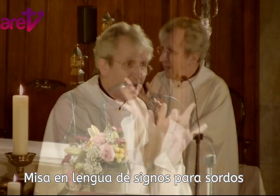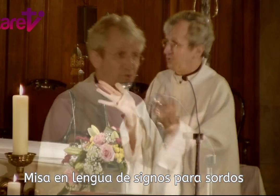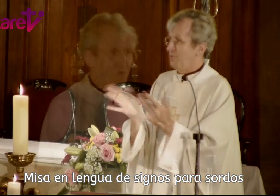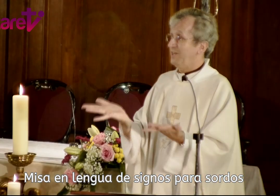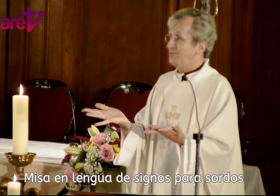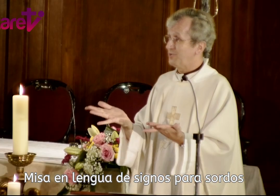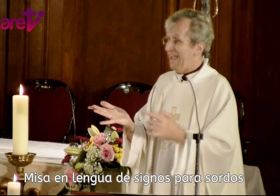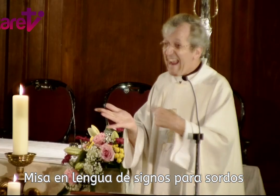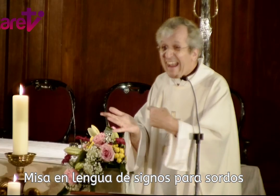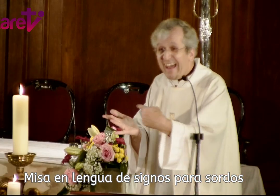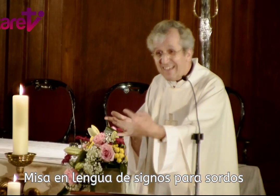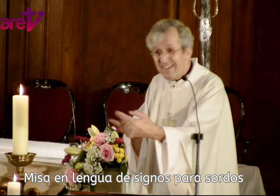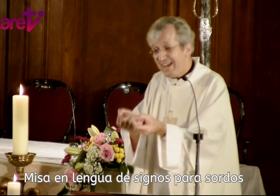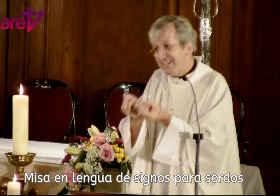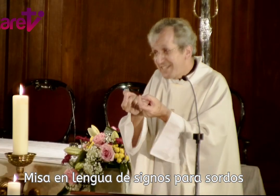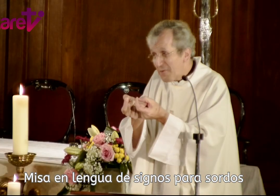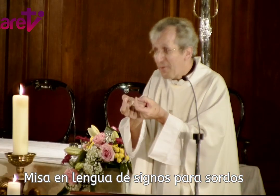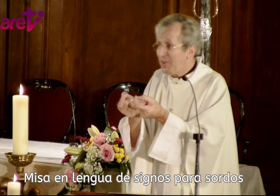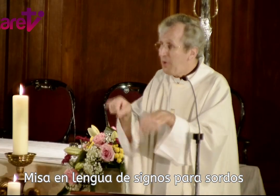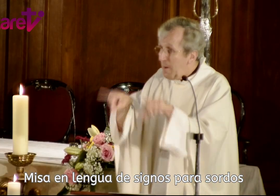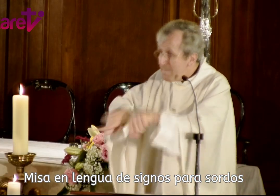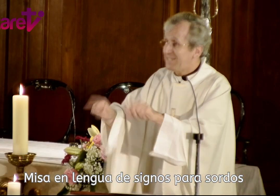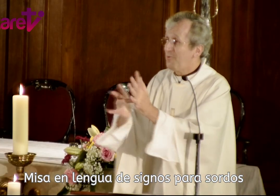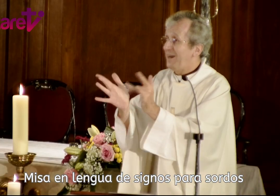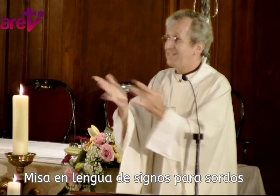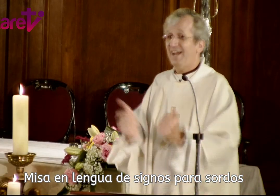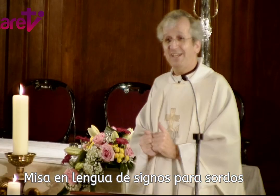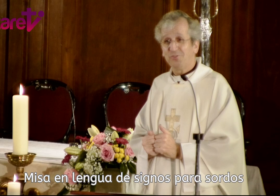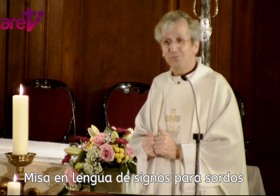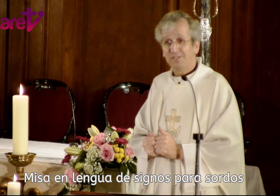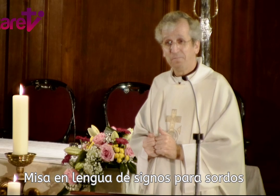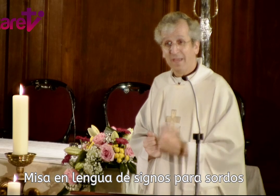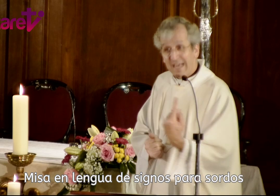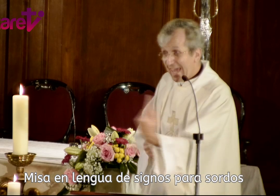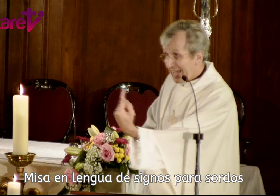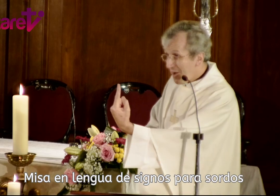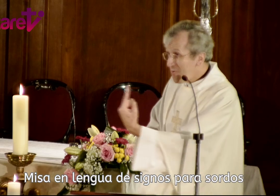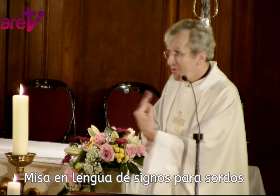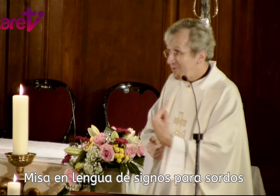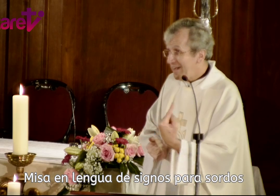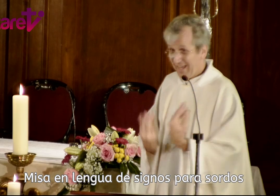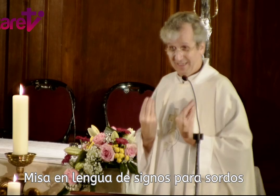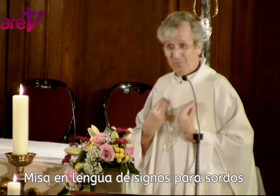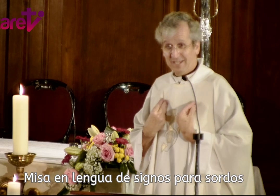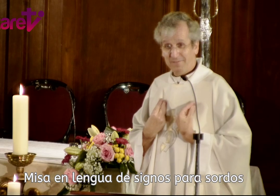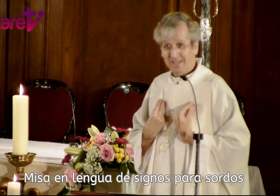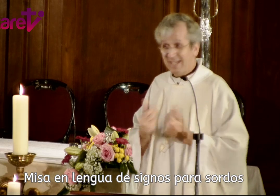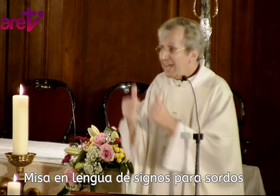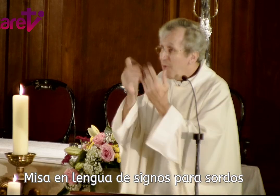con Jesús, cada día ser un poquito más iguales a Jesús. Que cada uno de nuestras vidas, que cada una